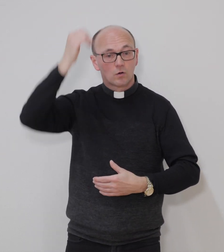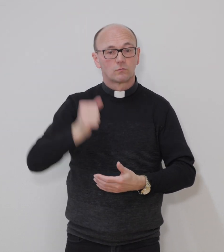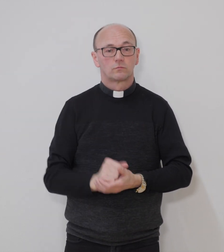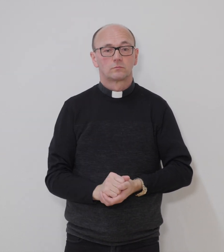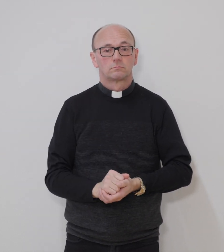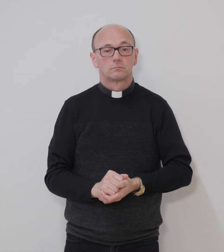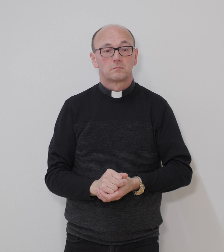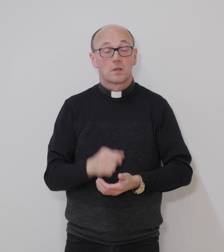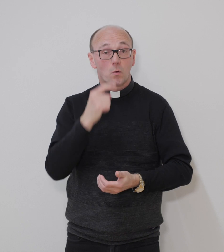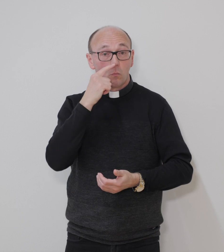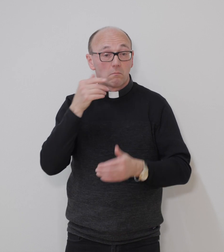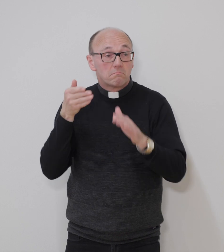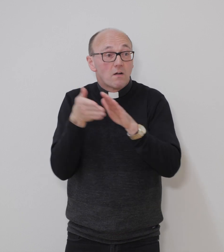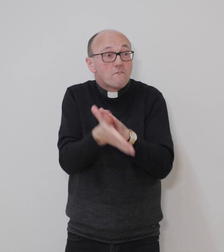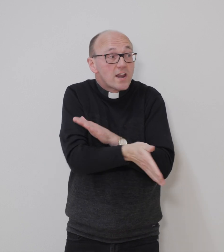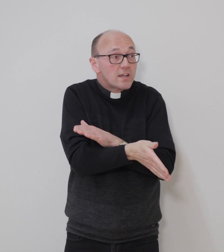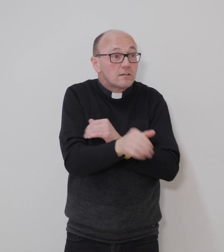hast auf mich deine Hand gelegt.